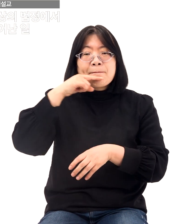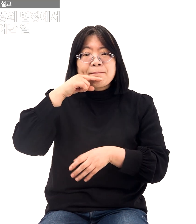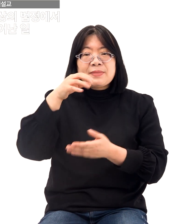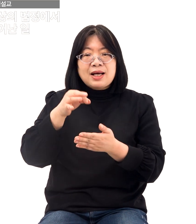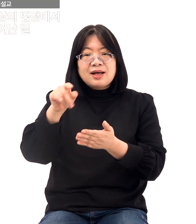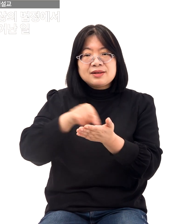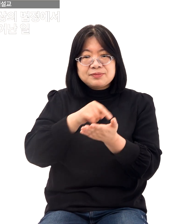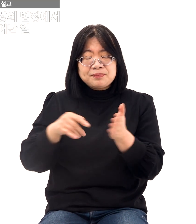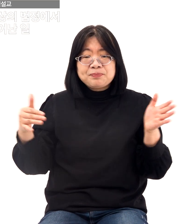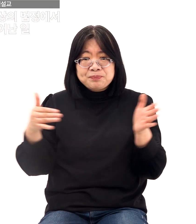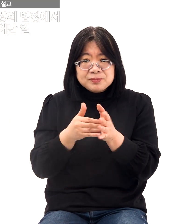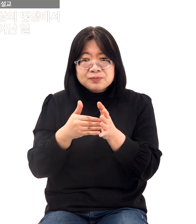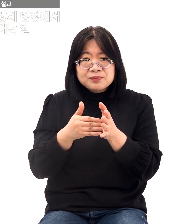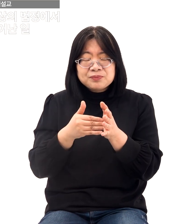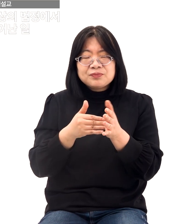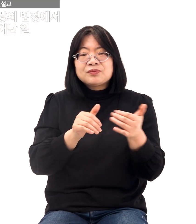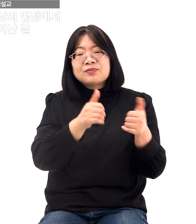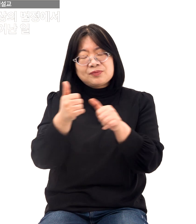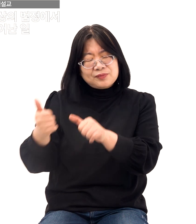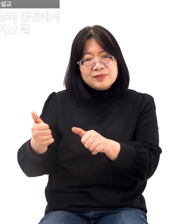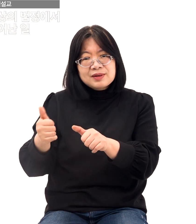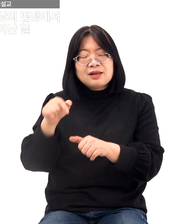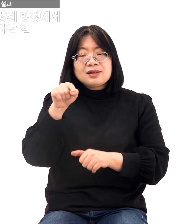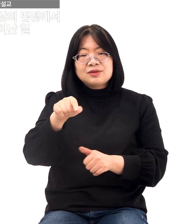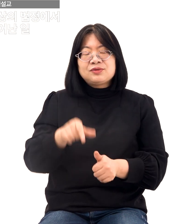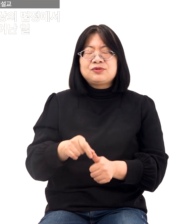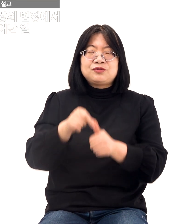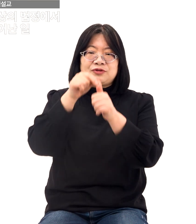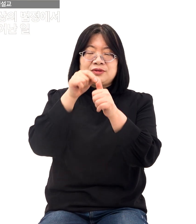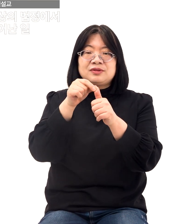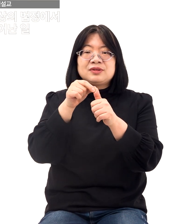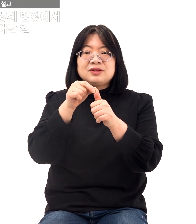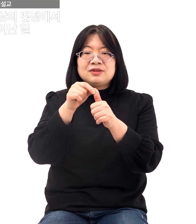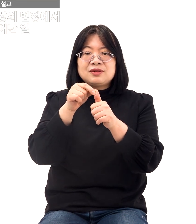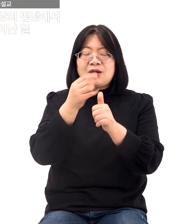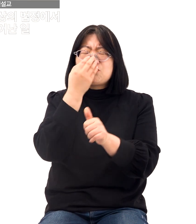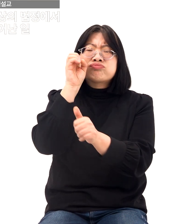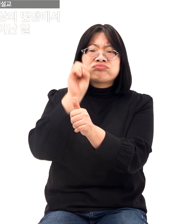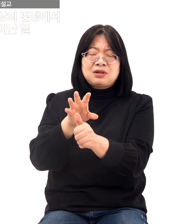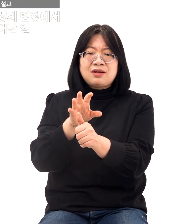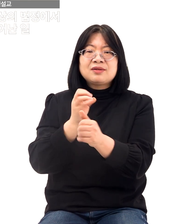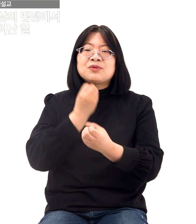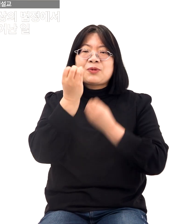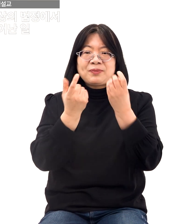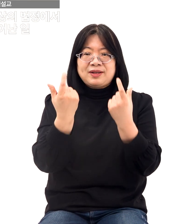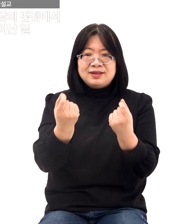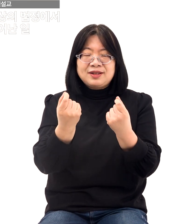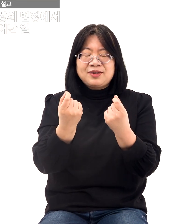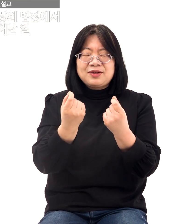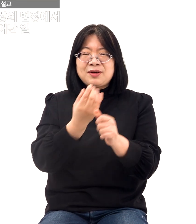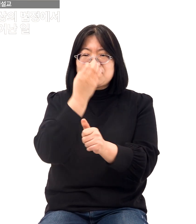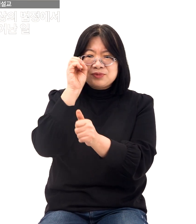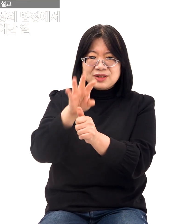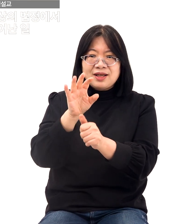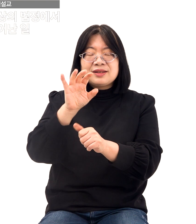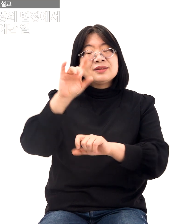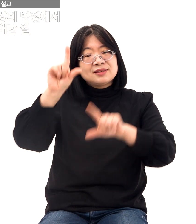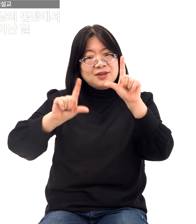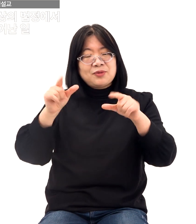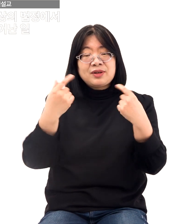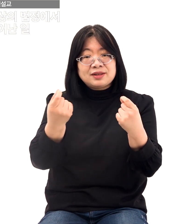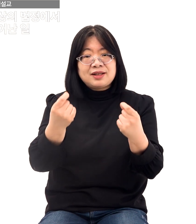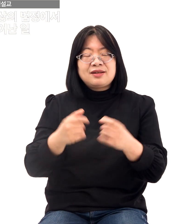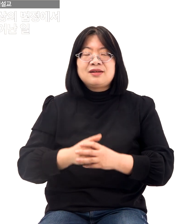피값을 지불하시고 죽으신 그 구원을 무시하는 고백입니다. 무시하는 태도입니다.